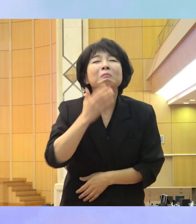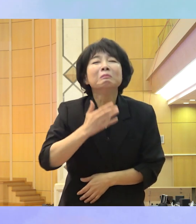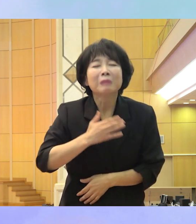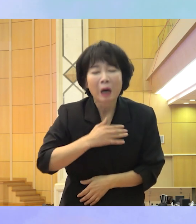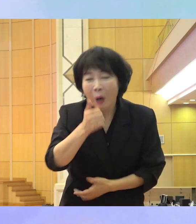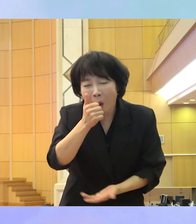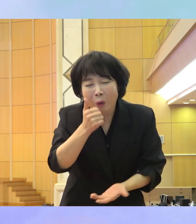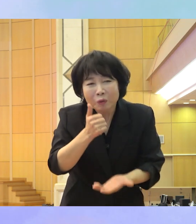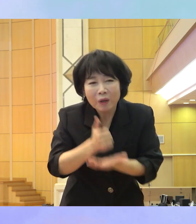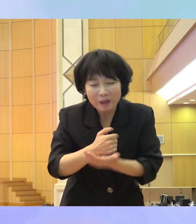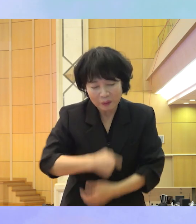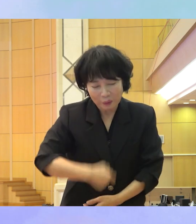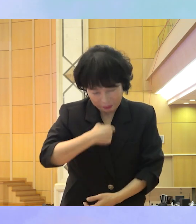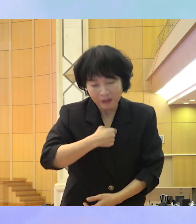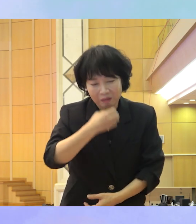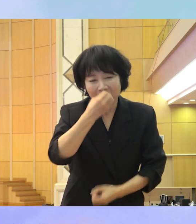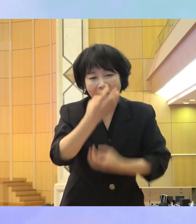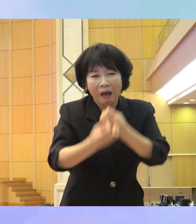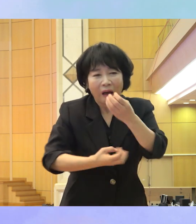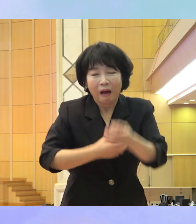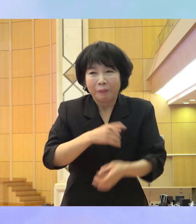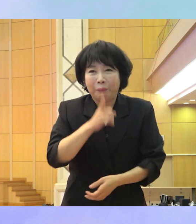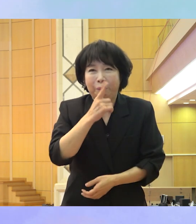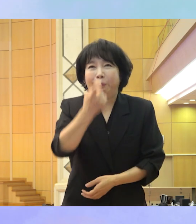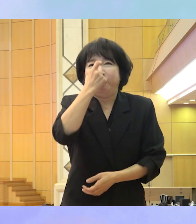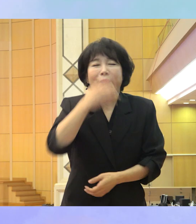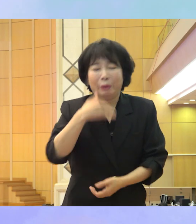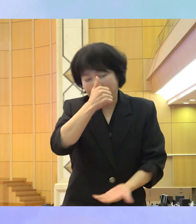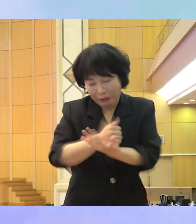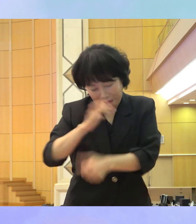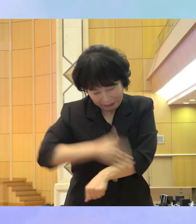이거는 숨길 수도 없고 면할 수도 없구나.